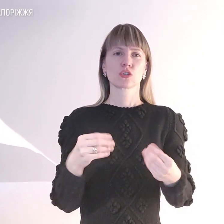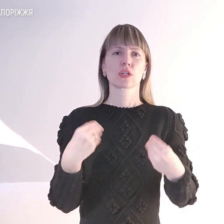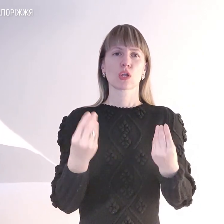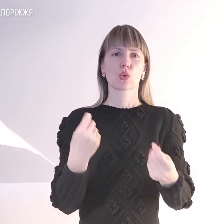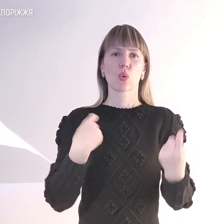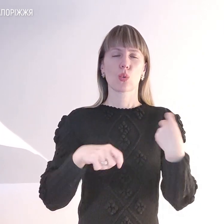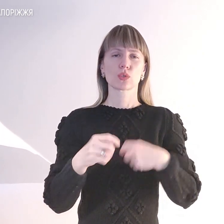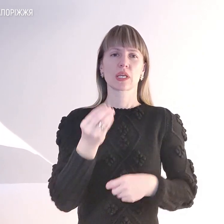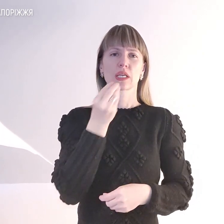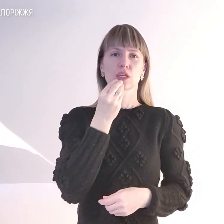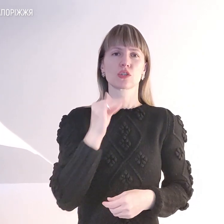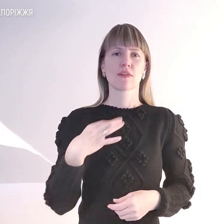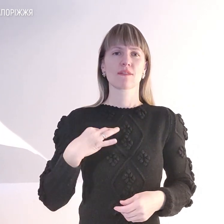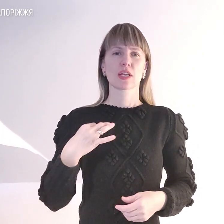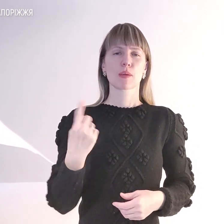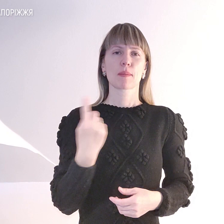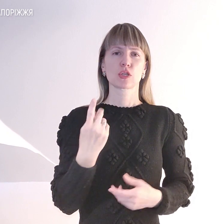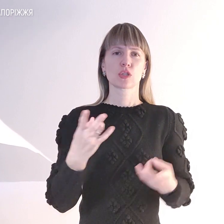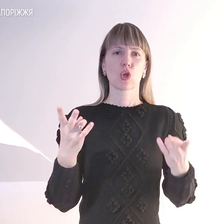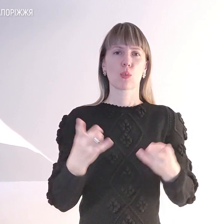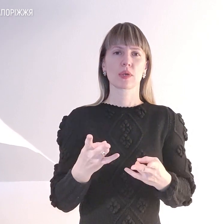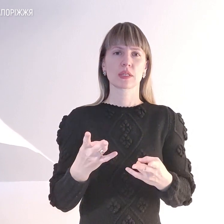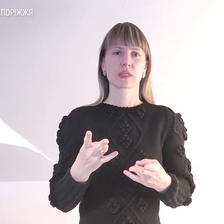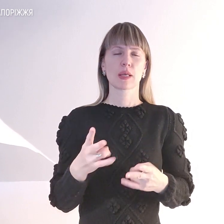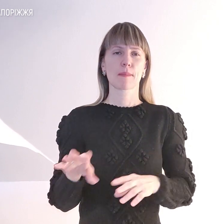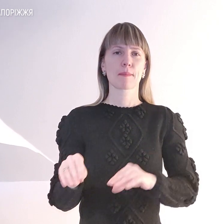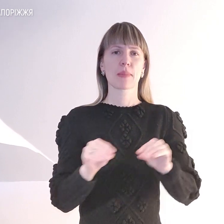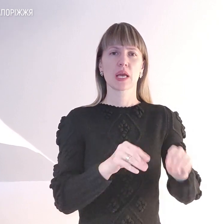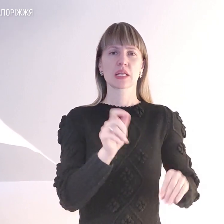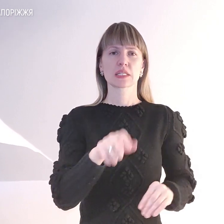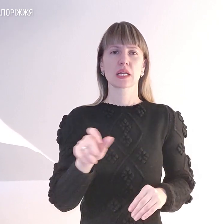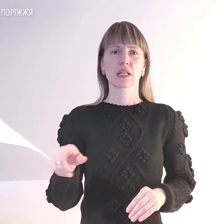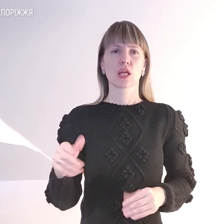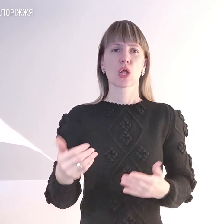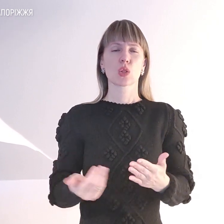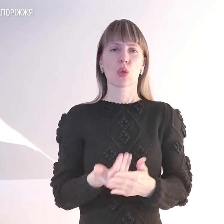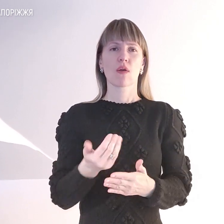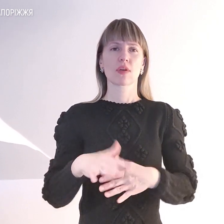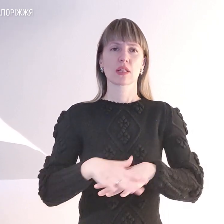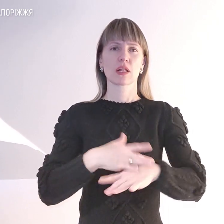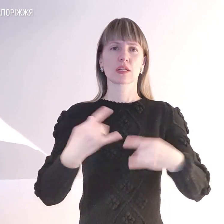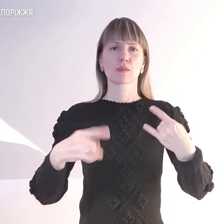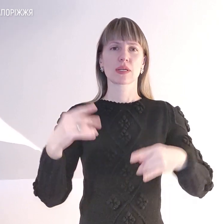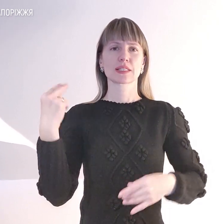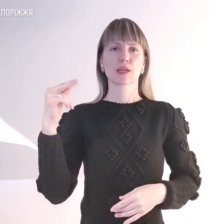одяг, їжу та речі першої необхідності переселенцям. Новини на Суспільному, Запоріжжя.